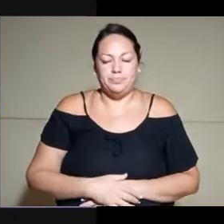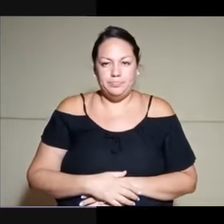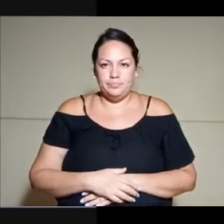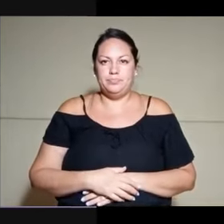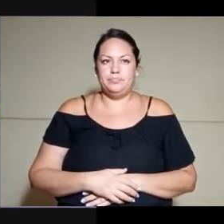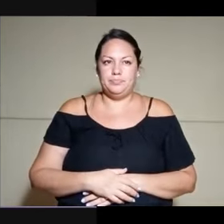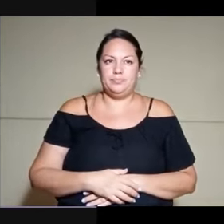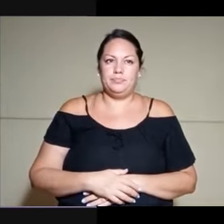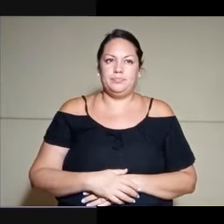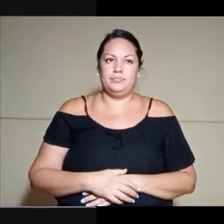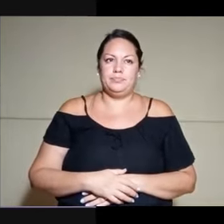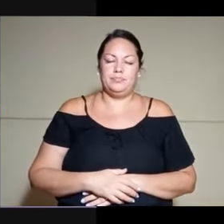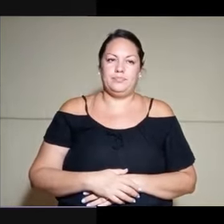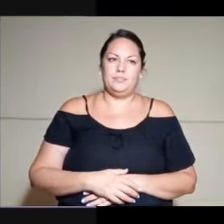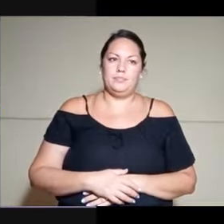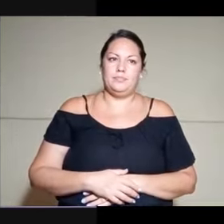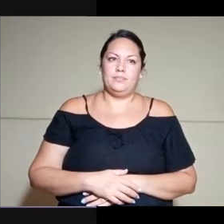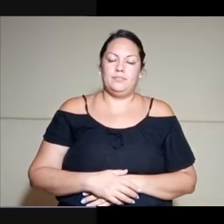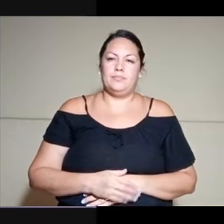el sistema visual.